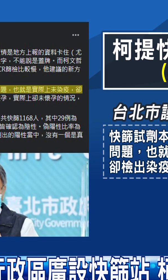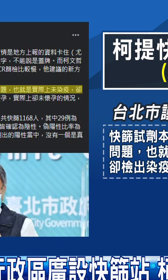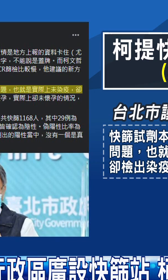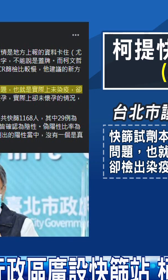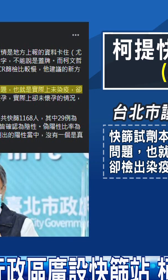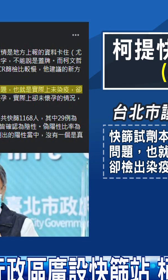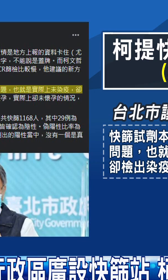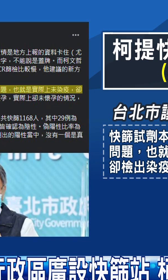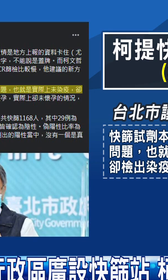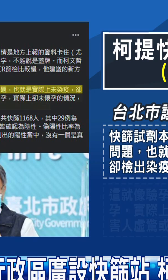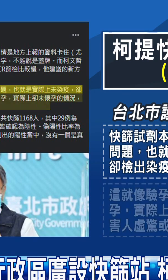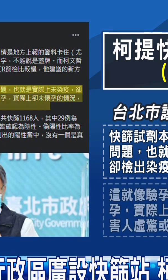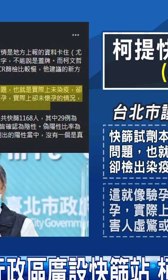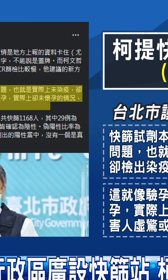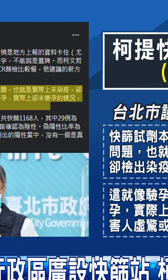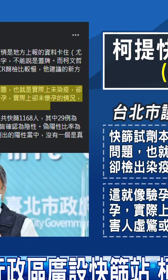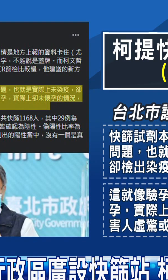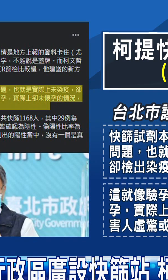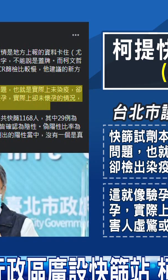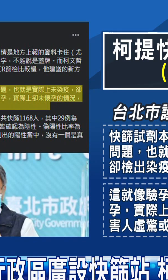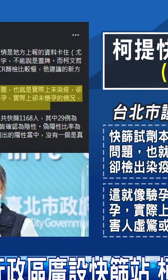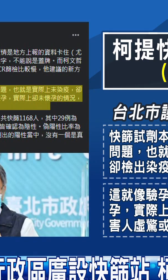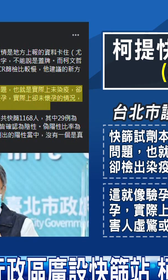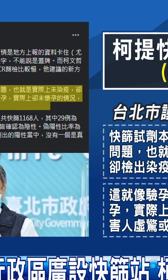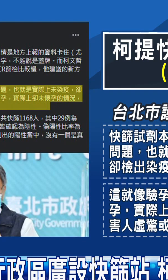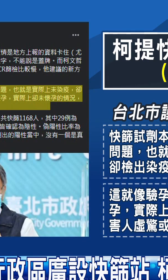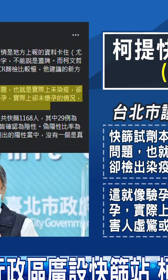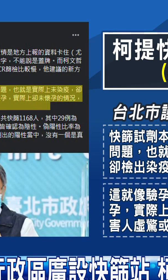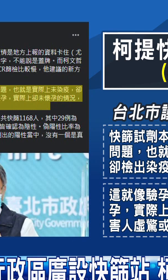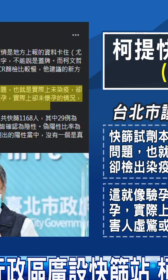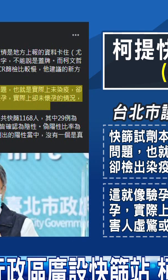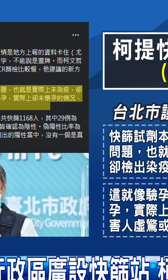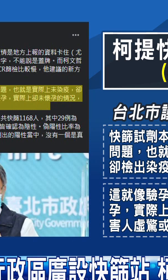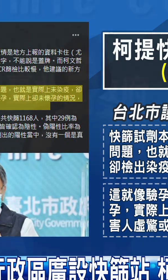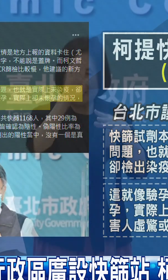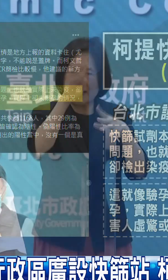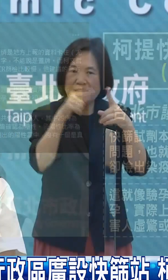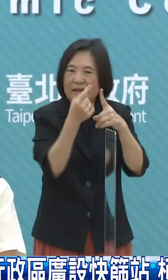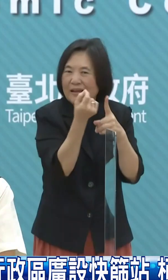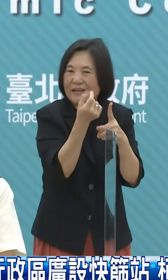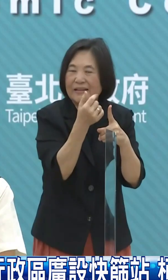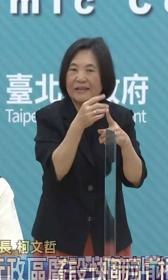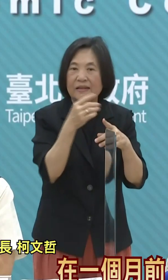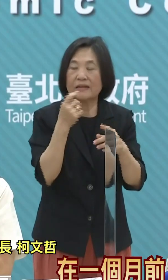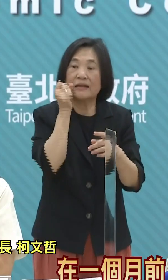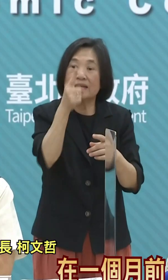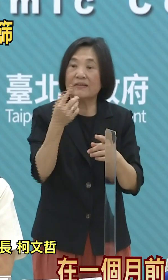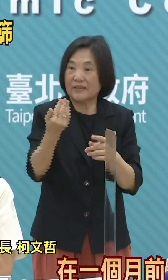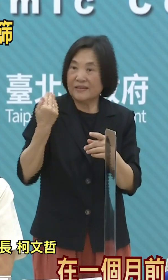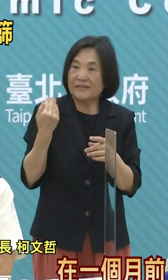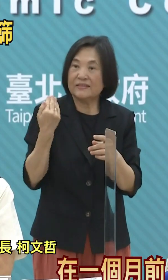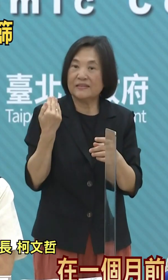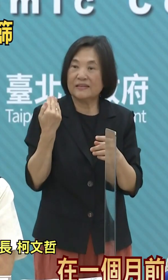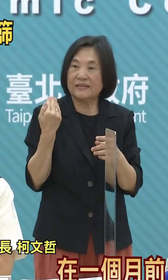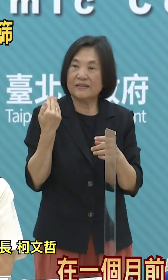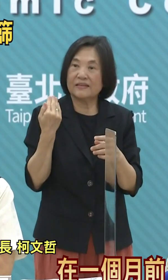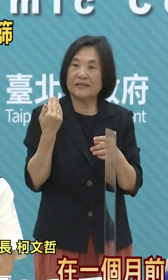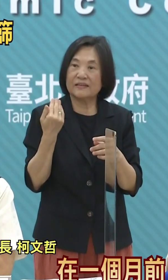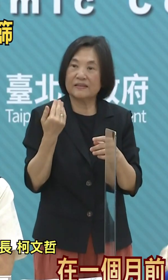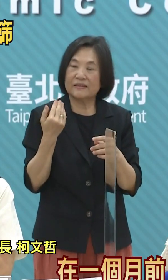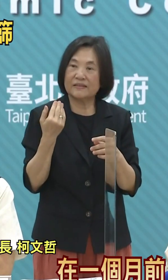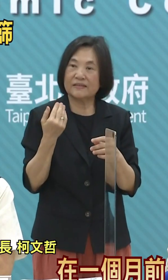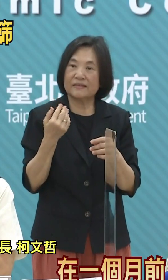问题，就好像验孕棒，常害人虚惊或空欢喜一场。 在一个月前，你知道啊，坦白